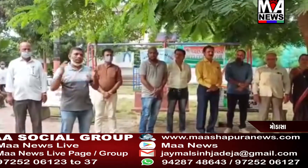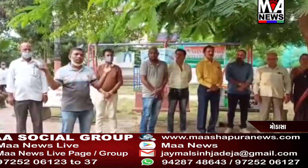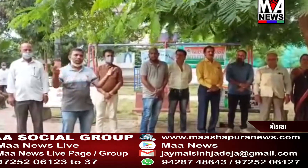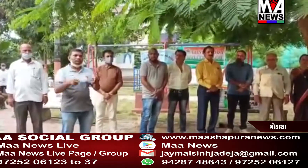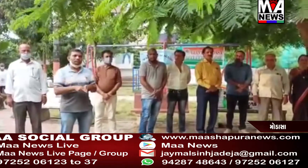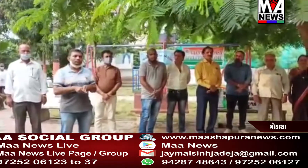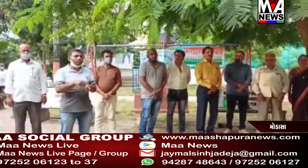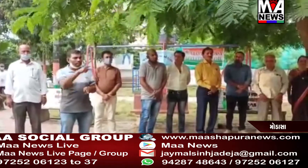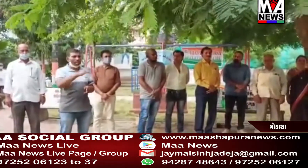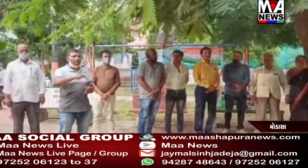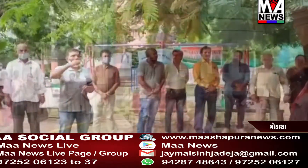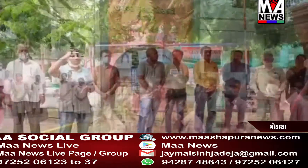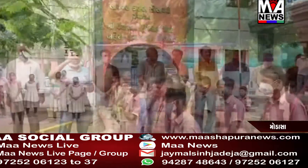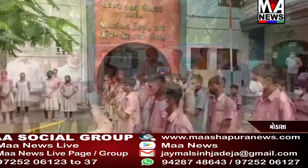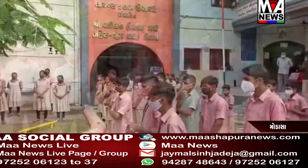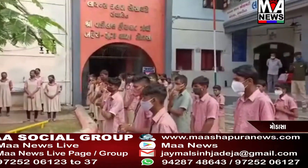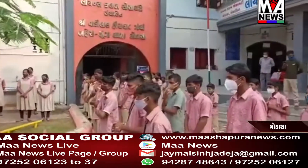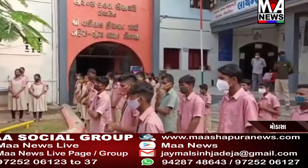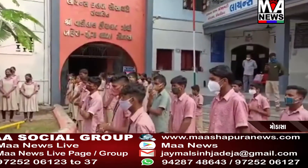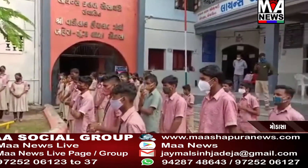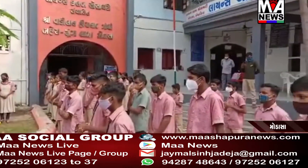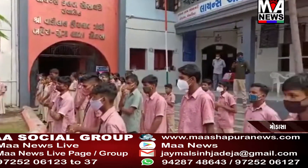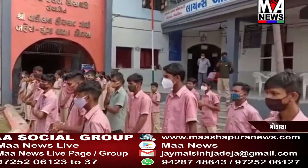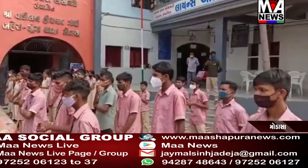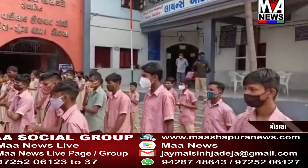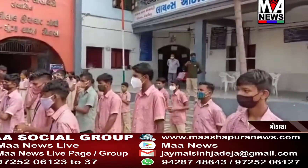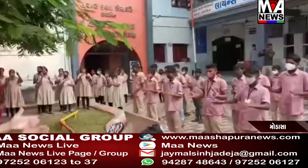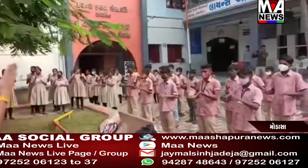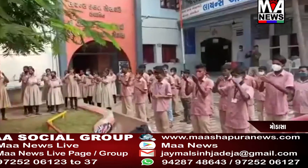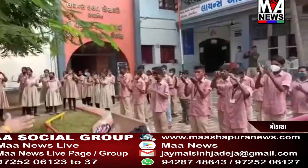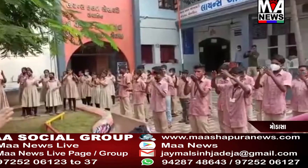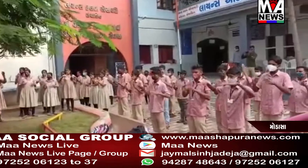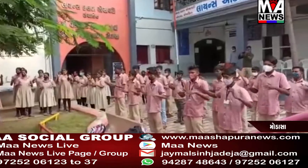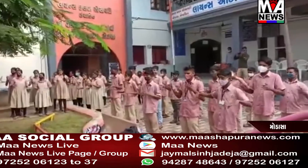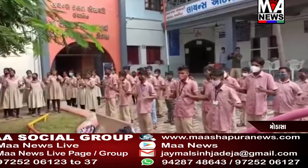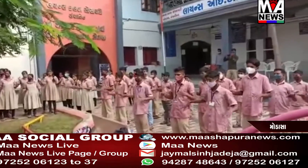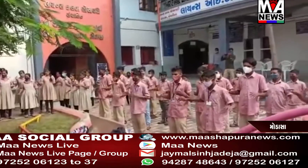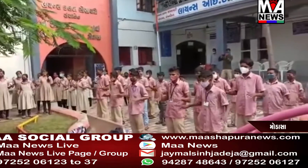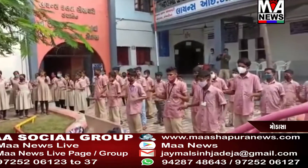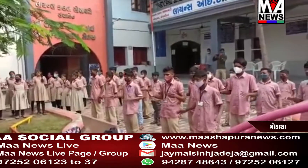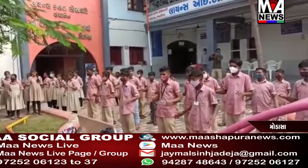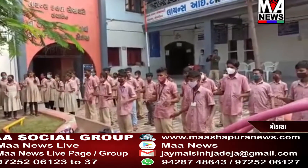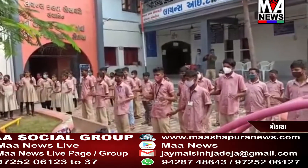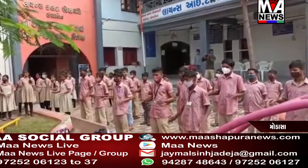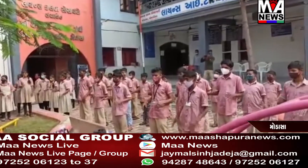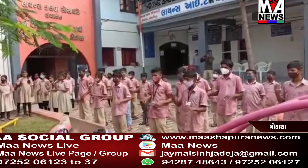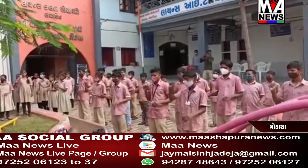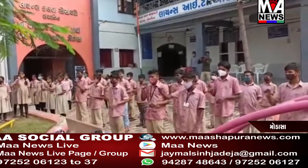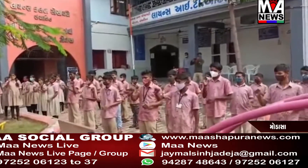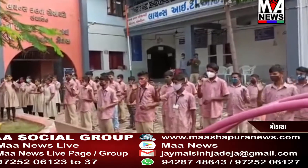आज 23 सप्टेम्बर एटले के विश्व सांकेतिक भाषा दिवस मोड़ासानी बैरामुंगा शाला में उजवामां आवी हती। शाला में मुकबधिर